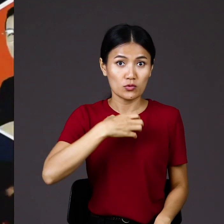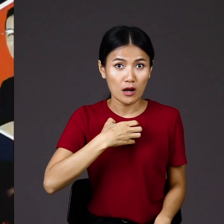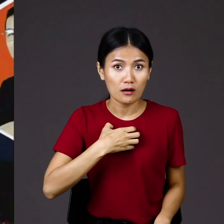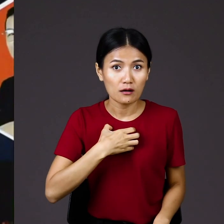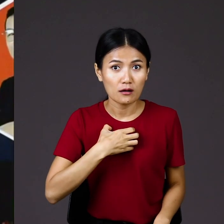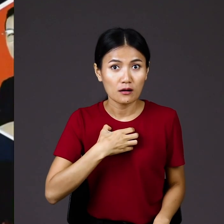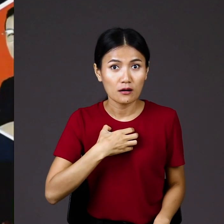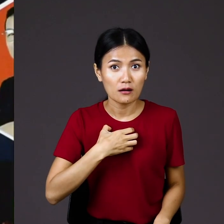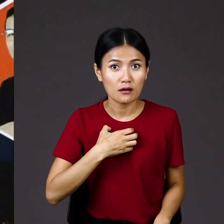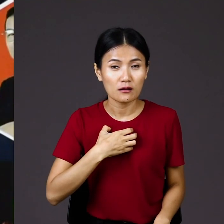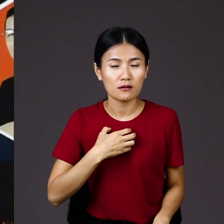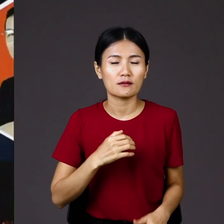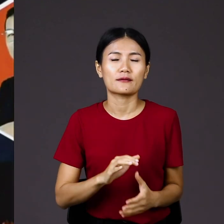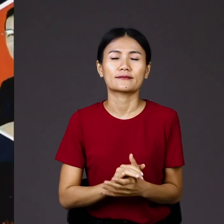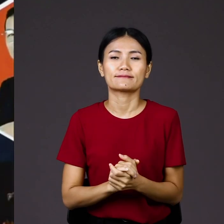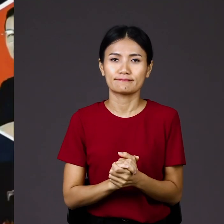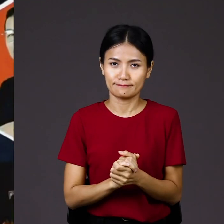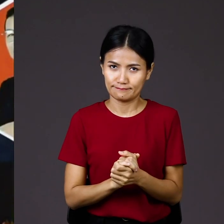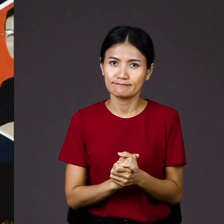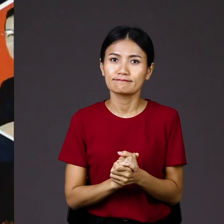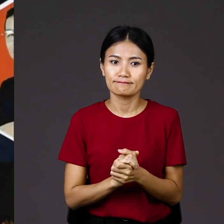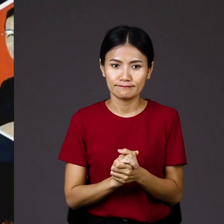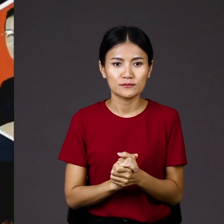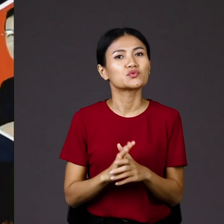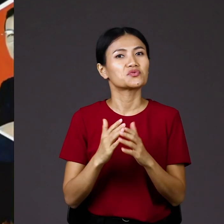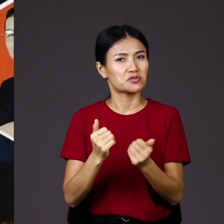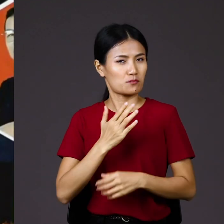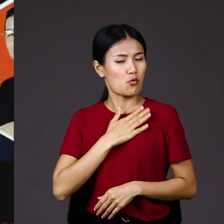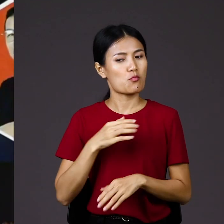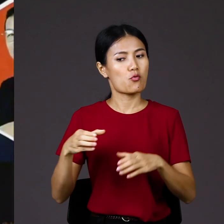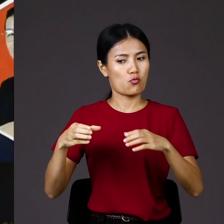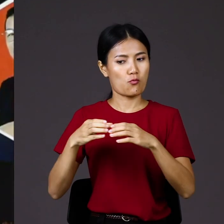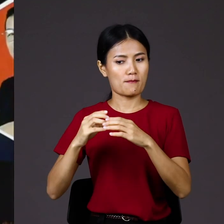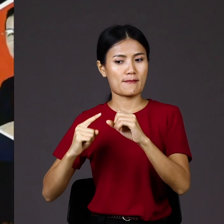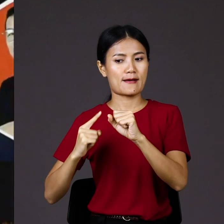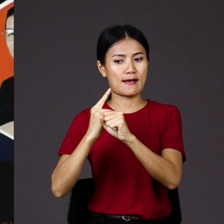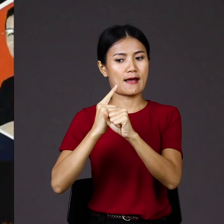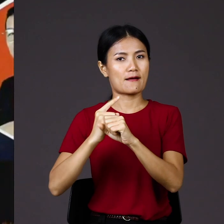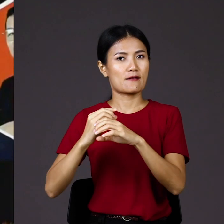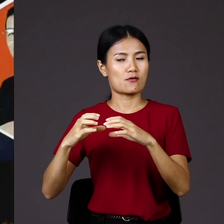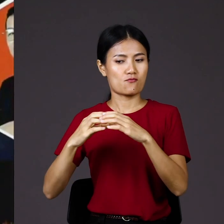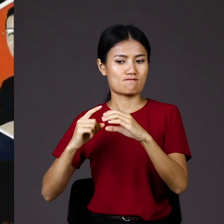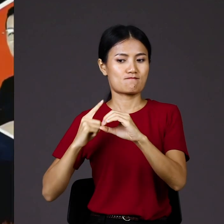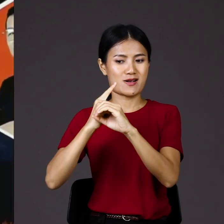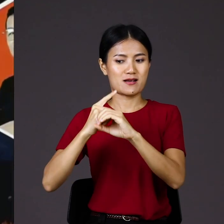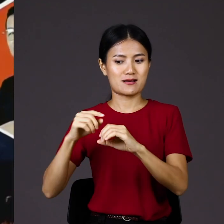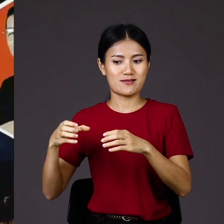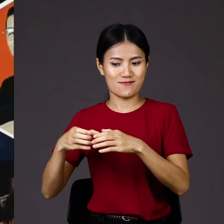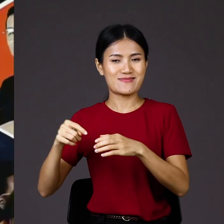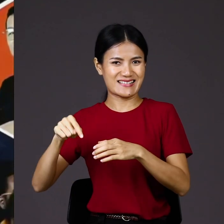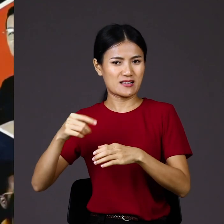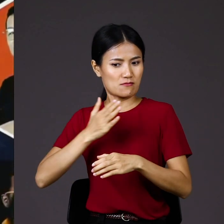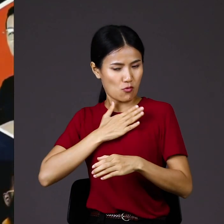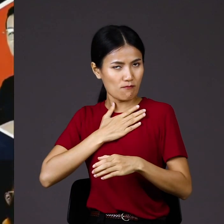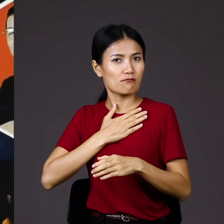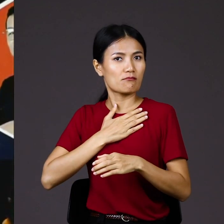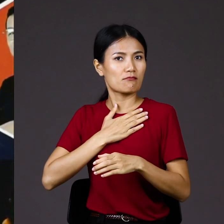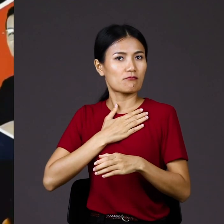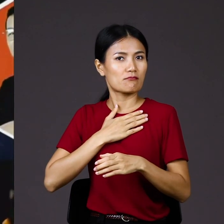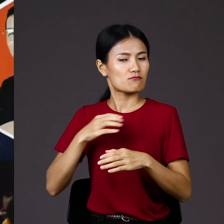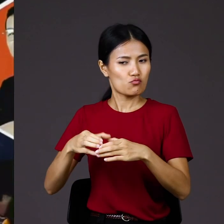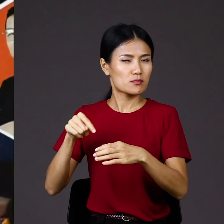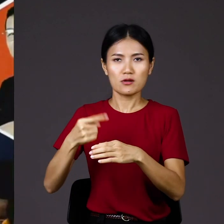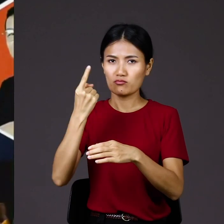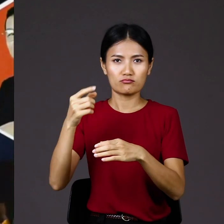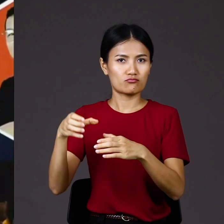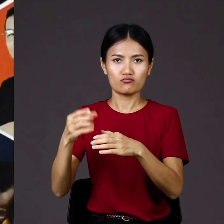ยากได้ไหมครับและผมเชื่อว่ามีเพียงทีมงานของคณะก้าวหน้าทีมงานของพวกเราทีมงานของผมเนี่